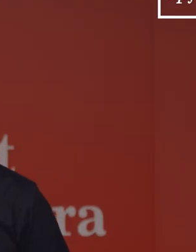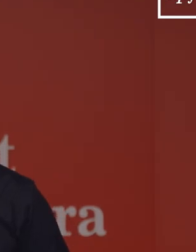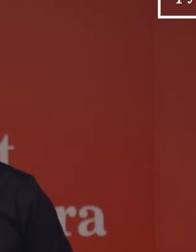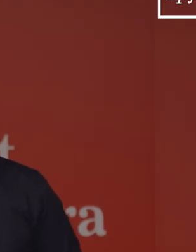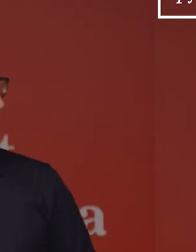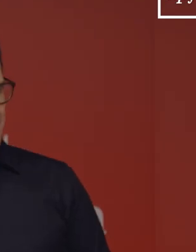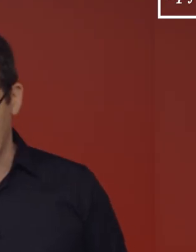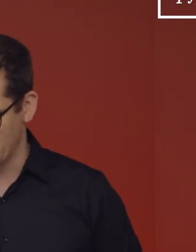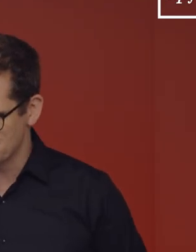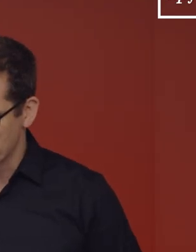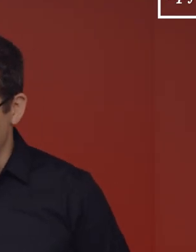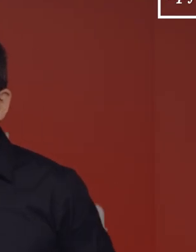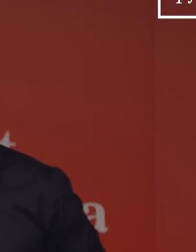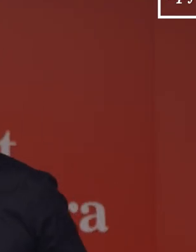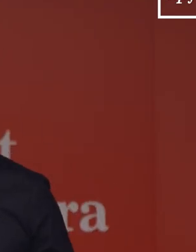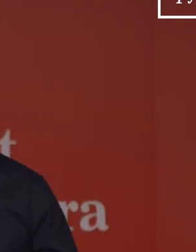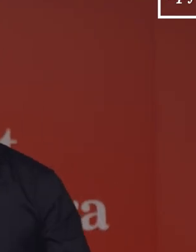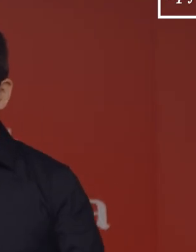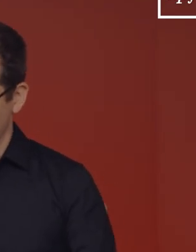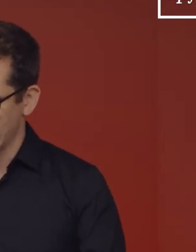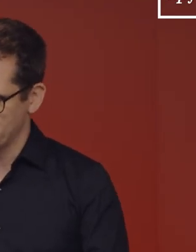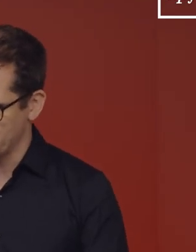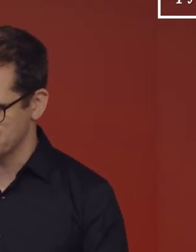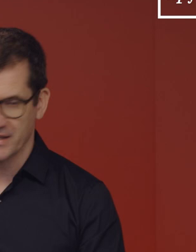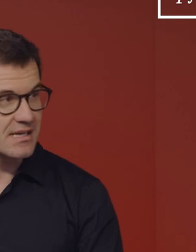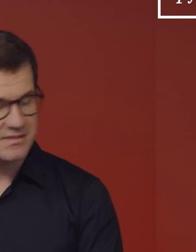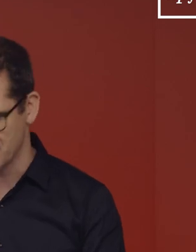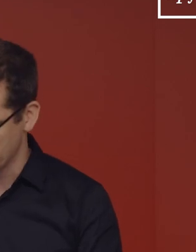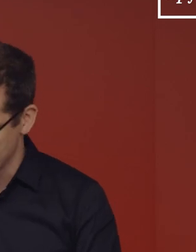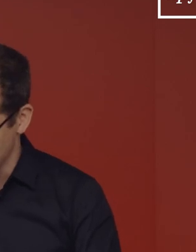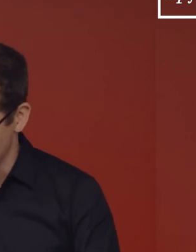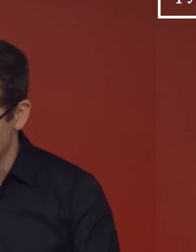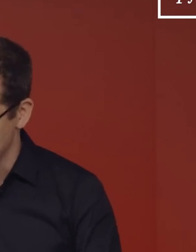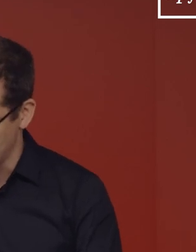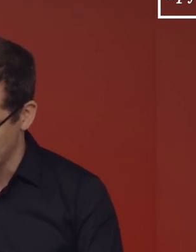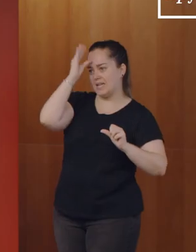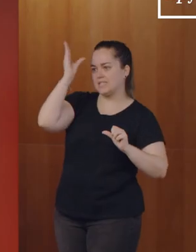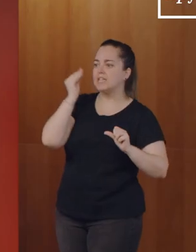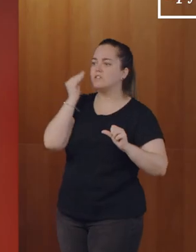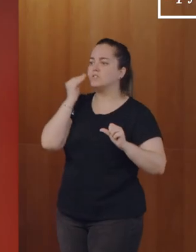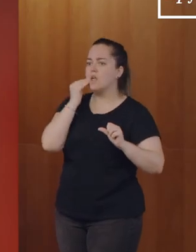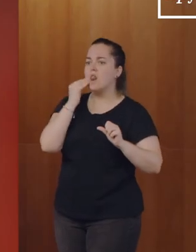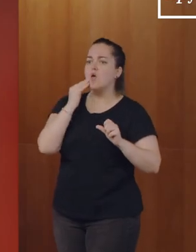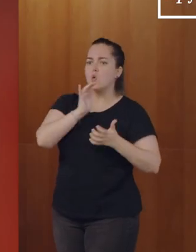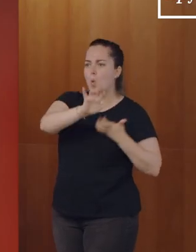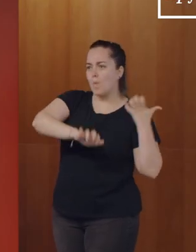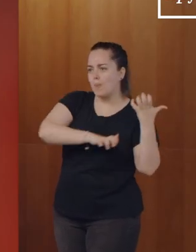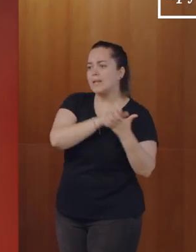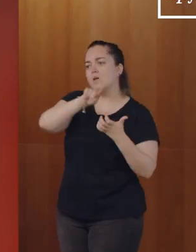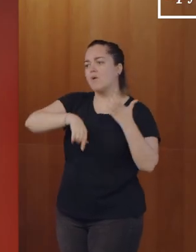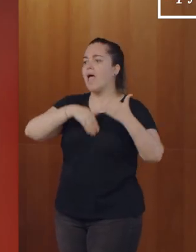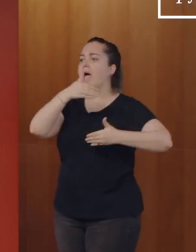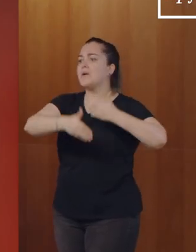Us dono la benvinguda a l'extraordinari univers de l'aprenentatge i la intel·ligència artificial. Els avanços en el disseny